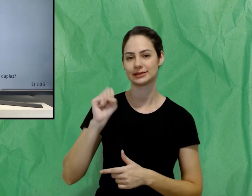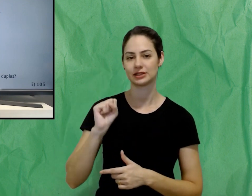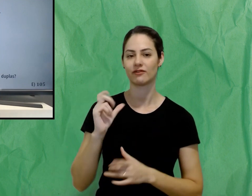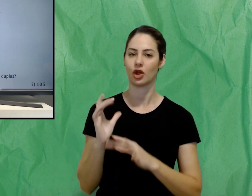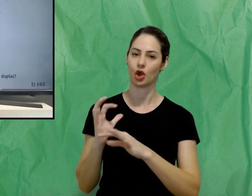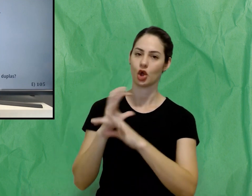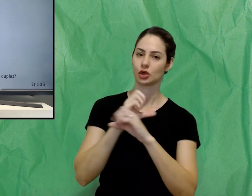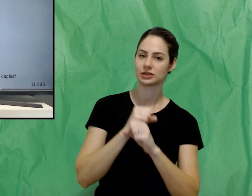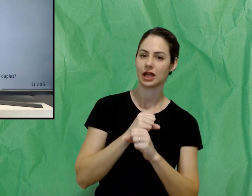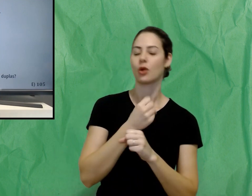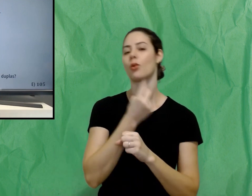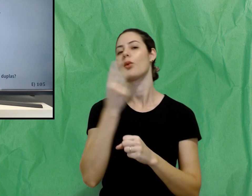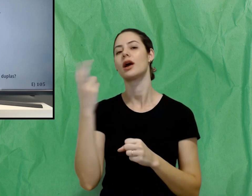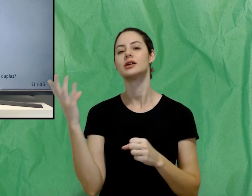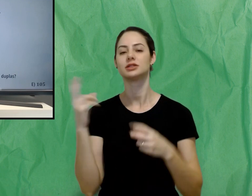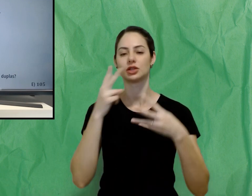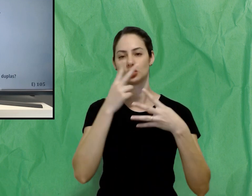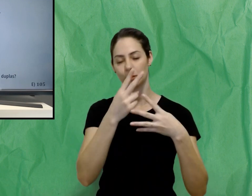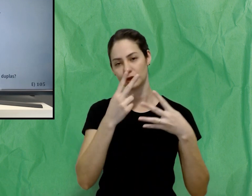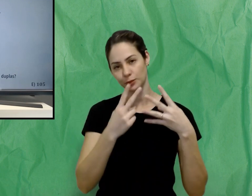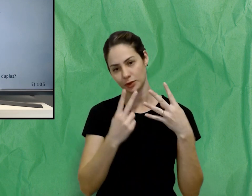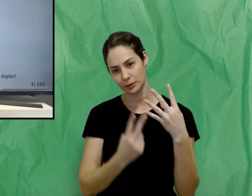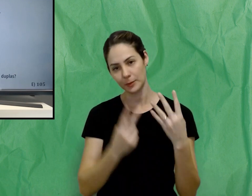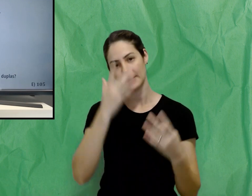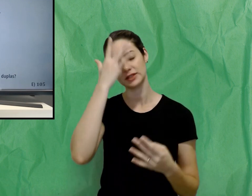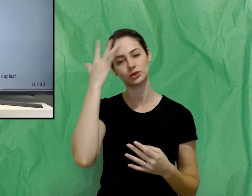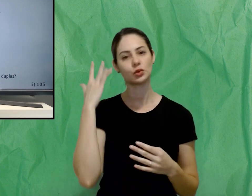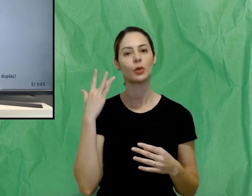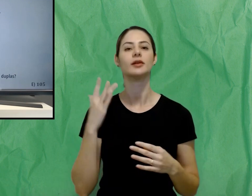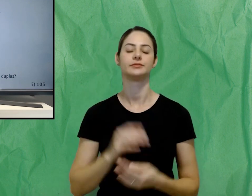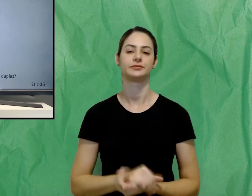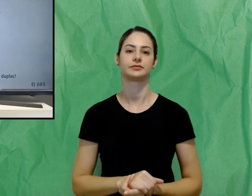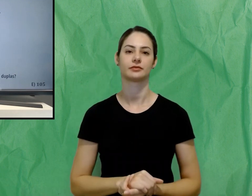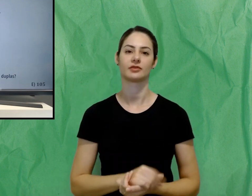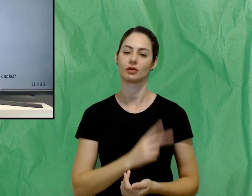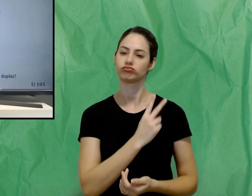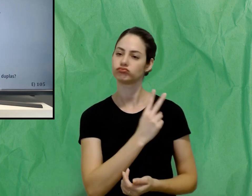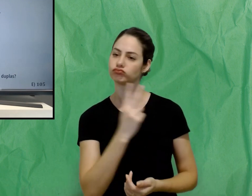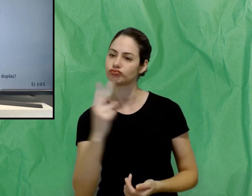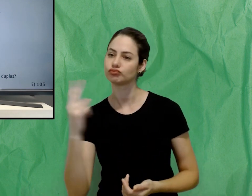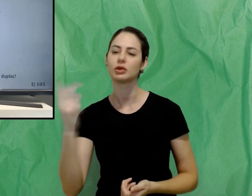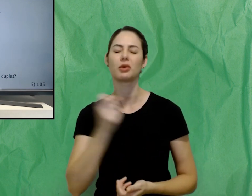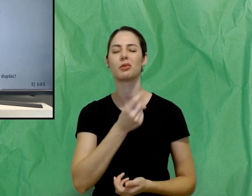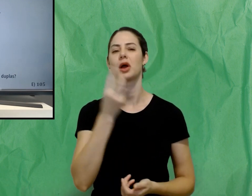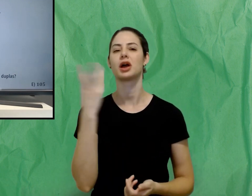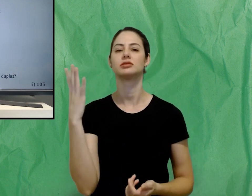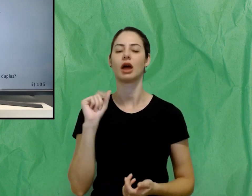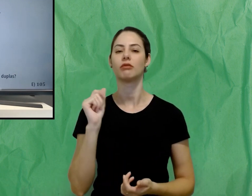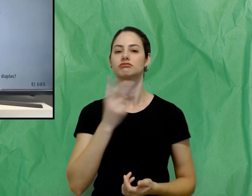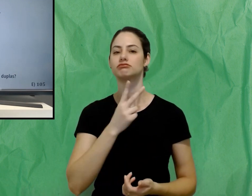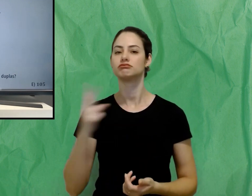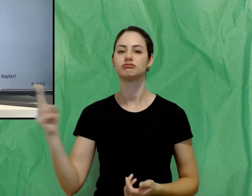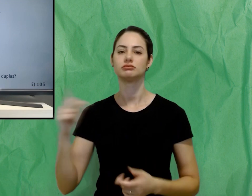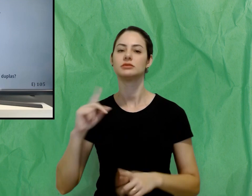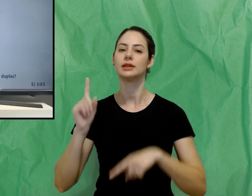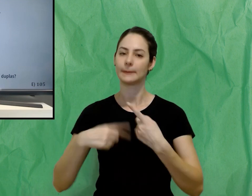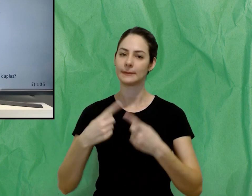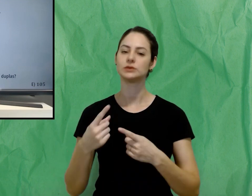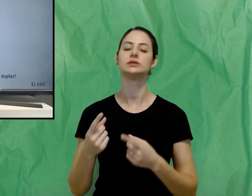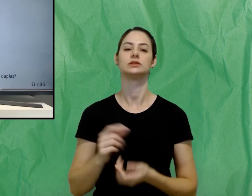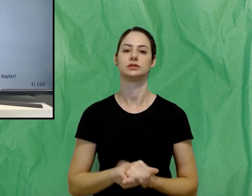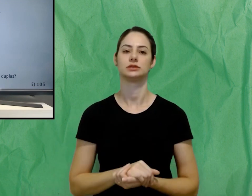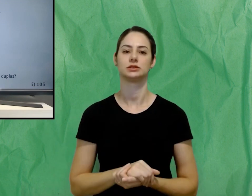serão formadas de forma ordenada, depois a gente vai dividir, ou seja, corrigir